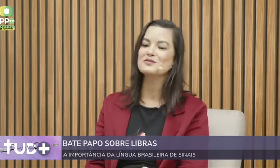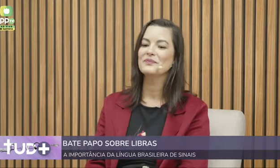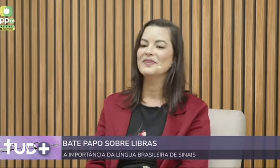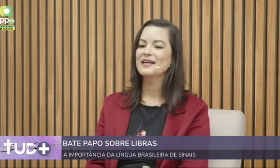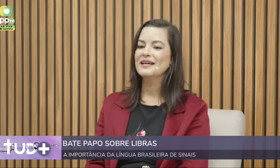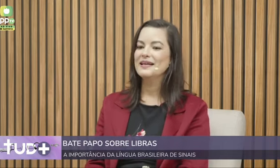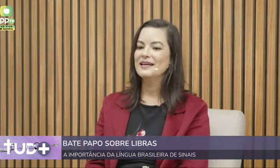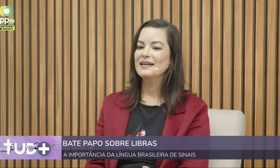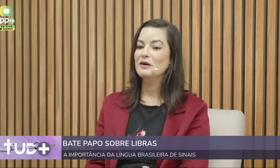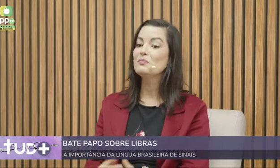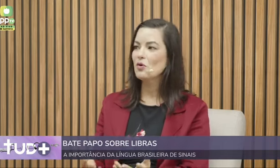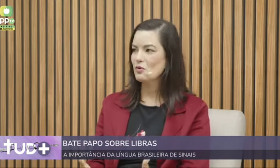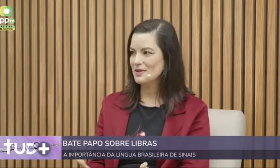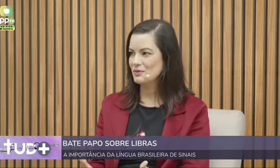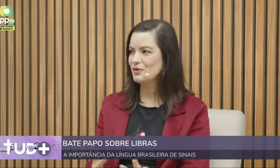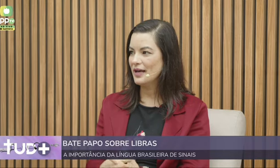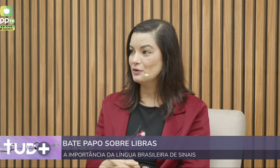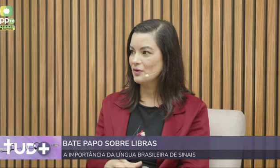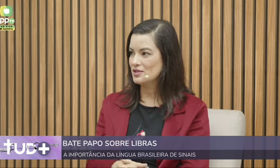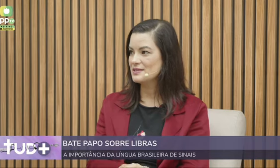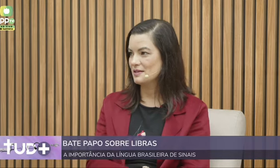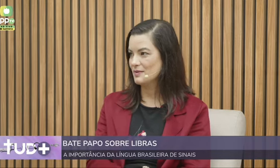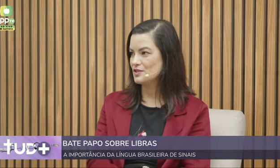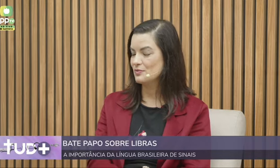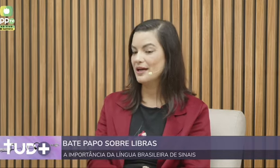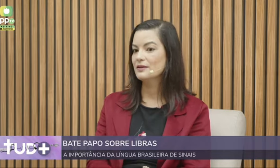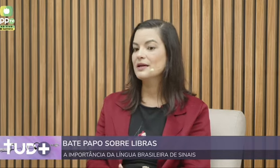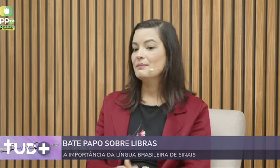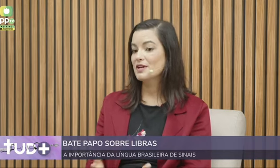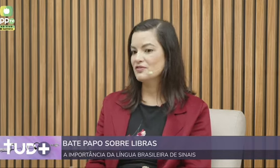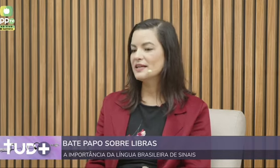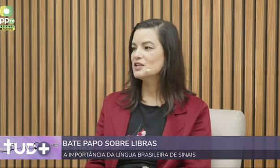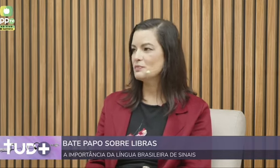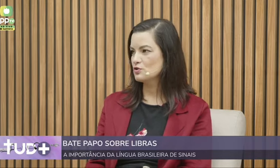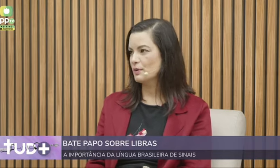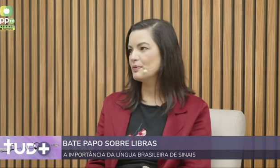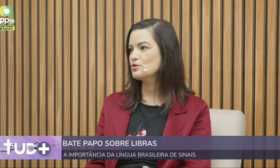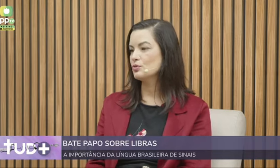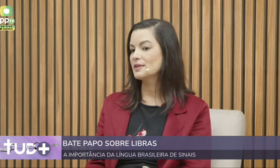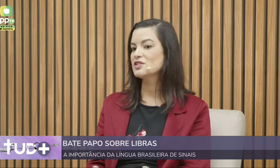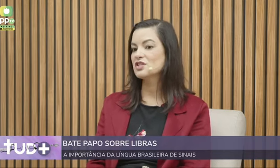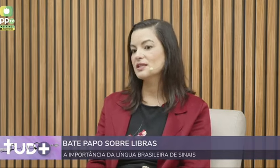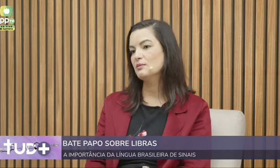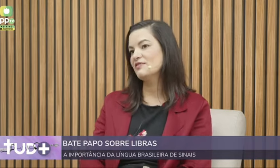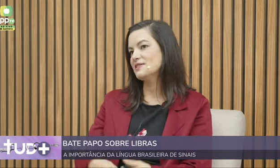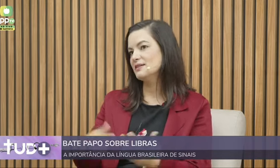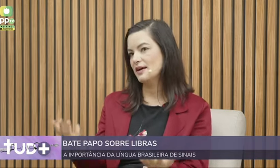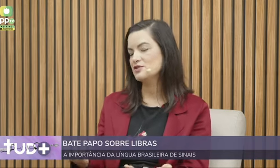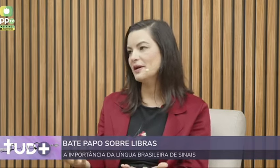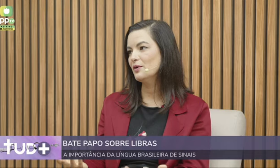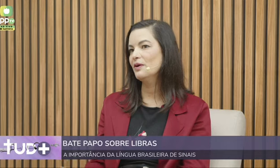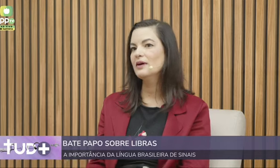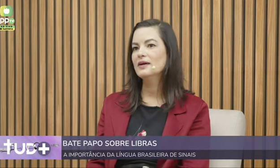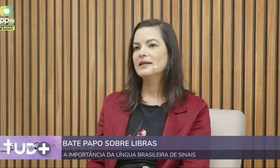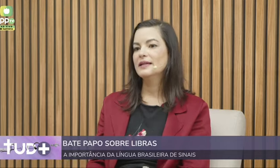processo, é um pouco mais demorado, pode ser mais demorado, mas varia de pessoa para pessoa. Tem gente que tem uma facilidade maior,